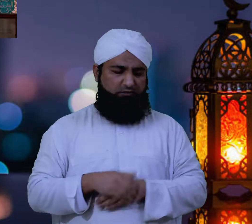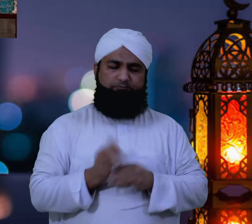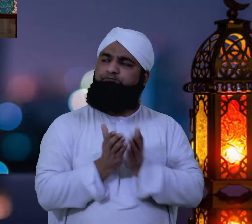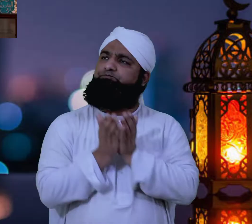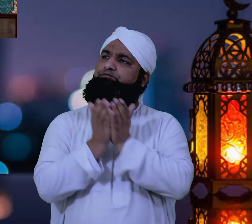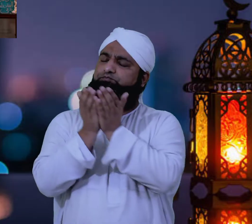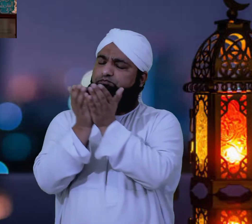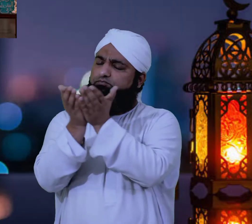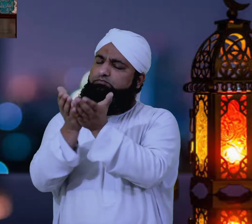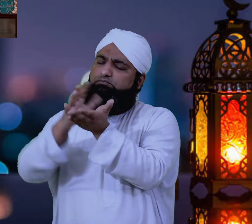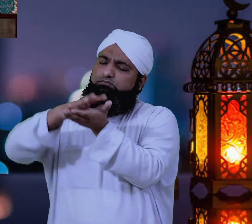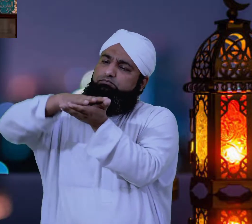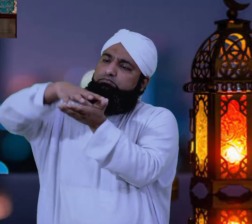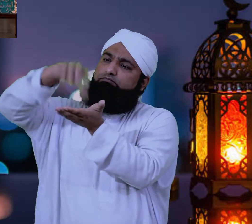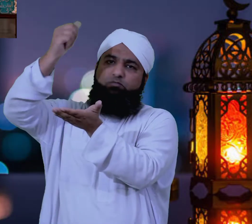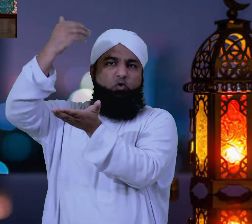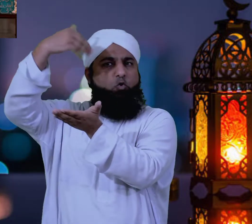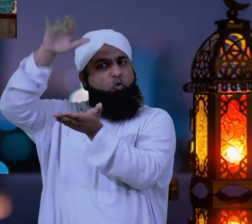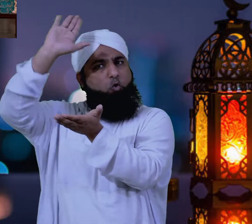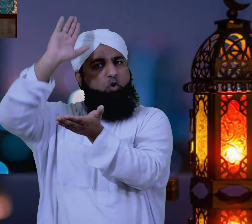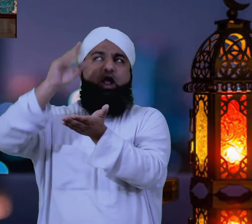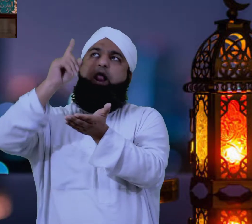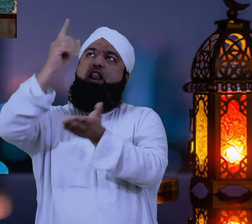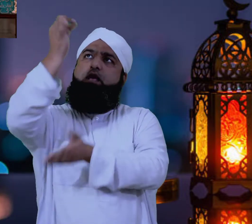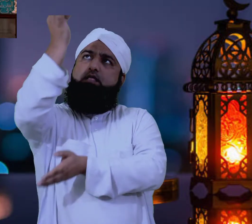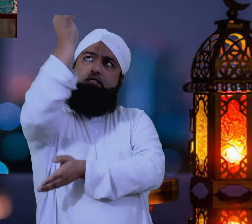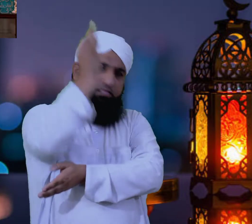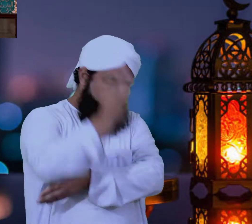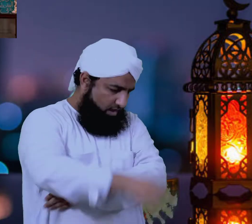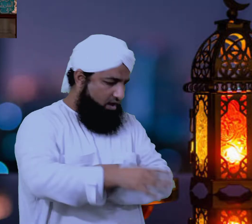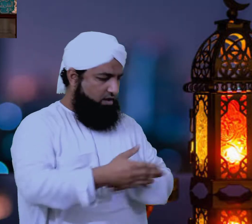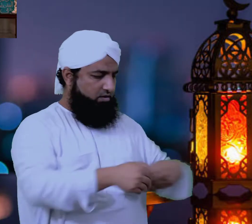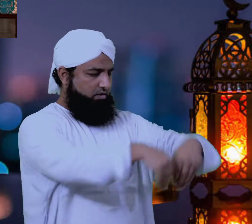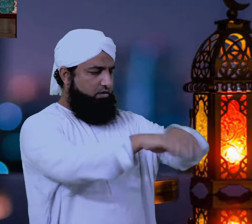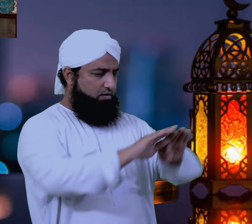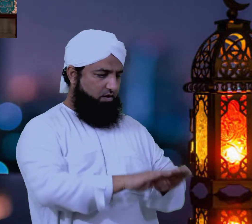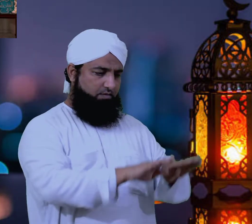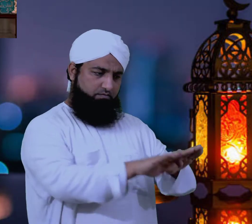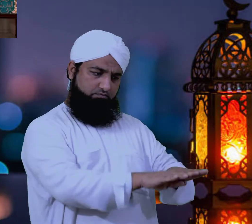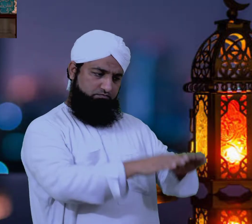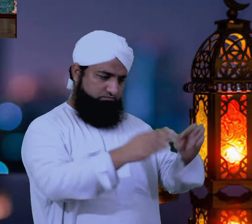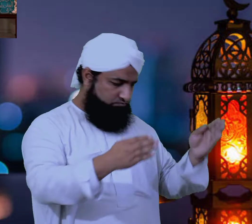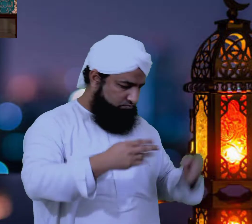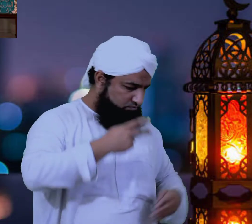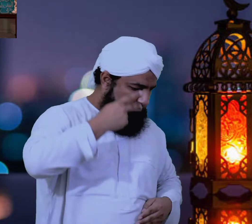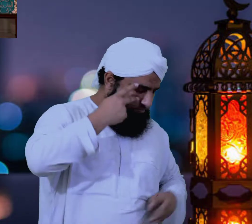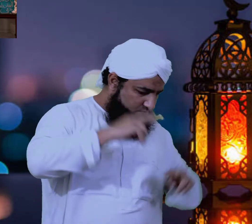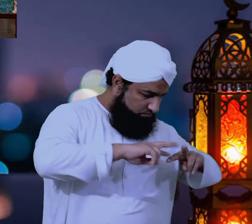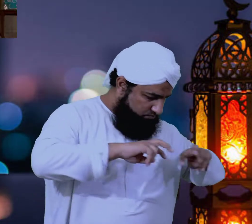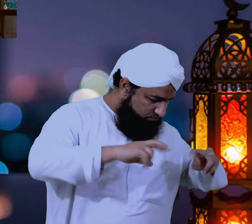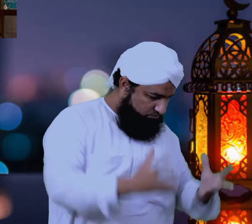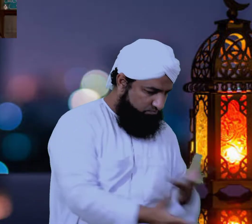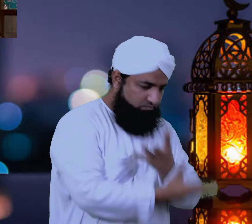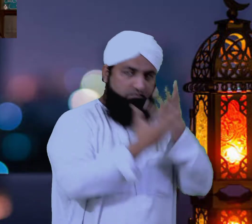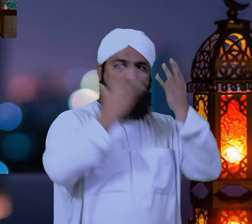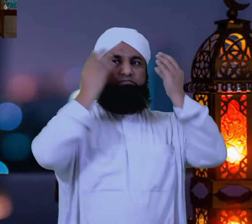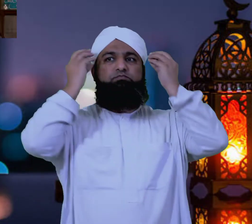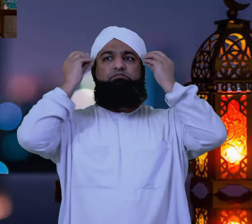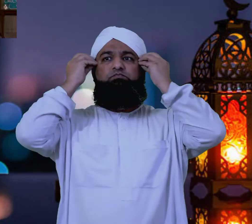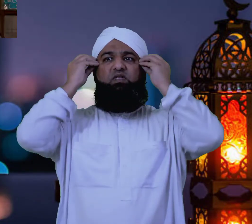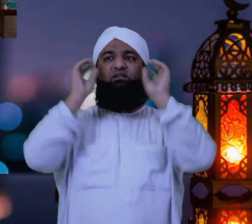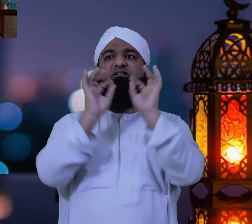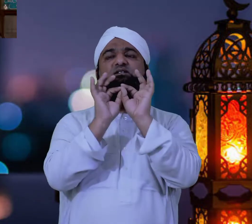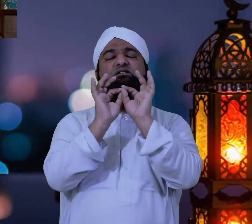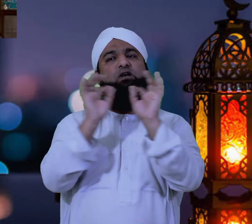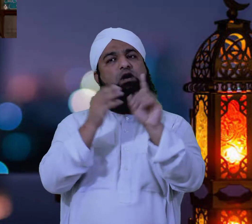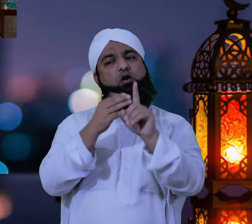دعا فوراً قبول ہوئی اور دیکھتے ہی دیکھتے قبر کے حالات آپ پر ظاہر ہو گئے۔ اب قبر کا ایک